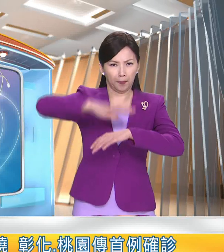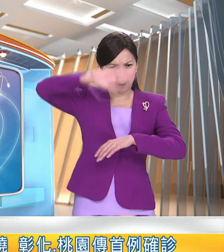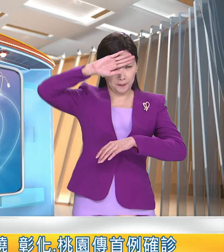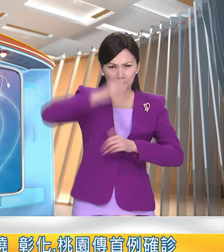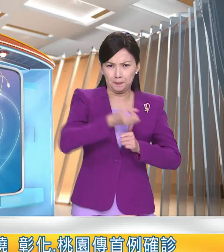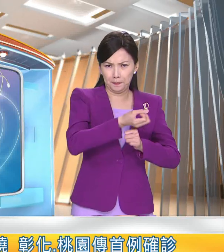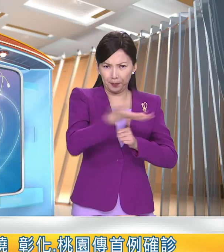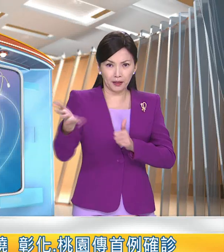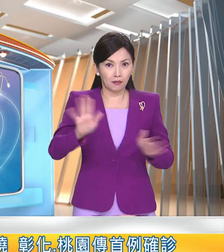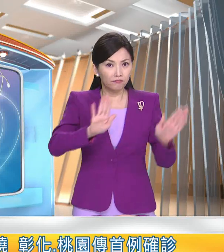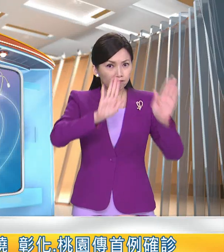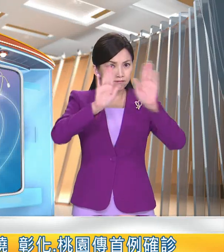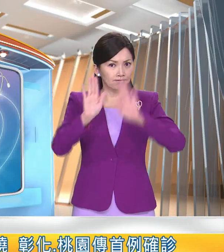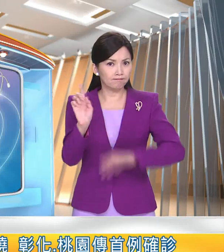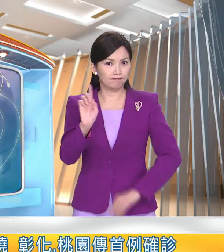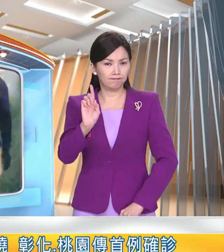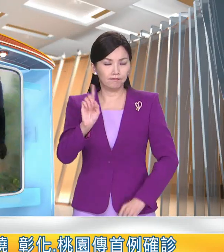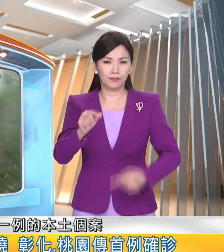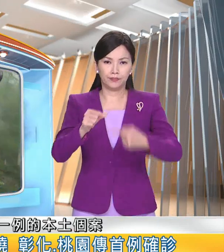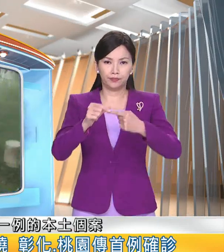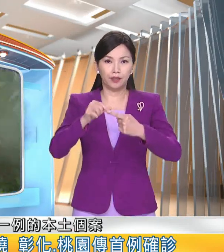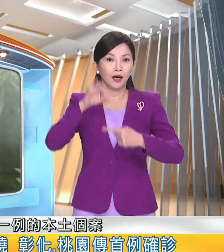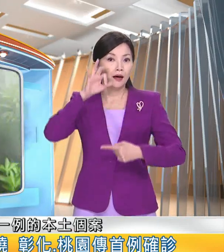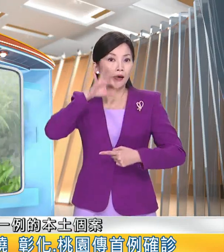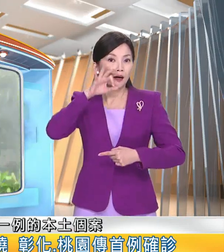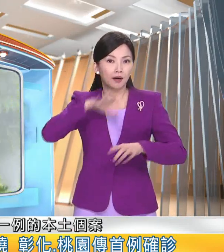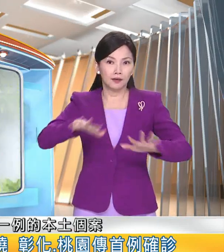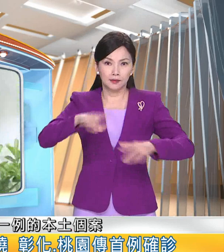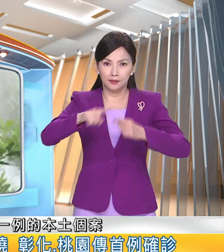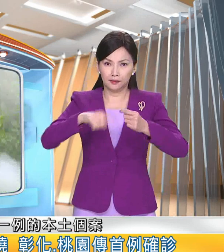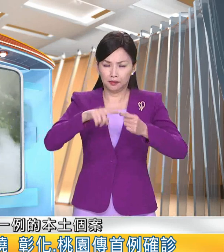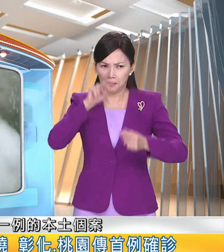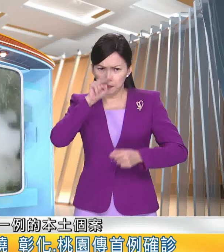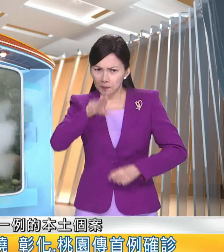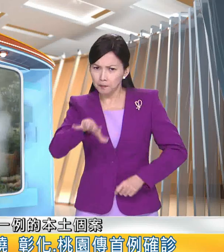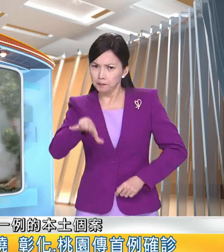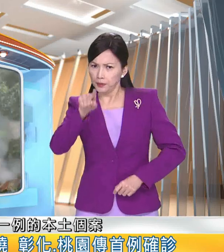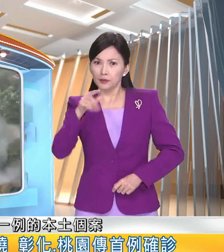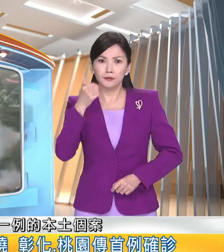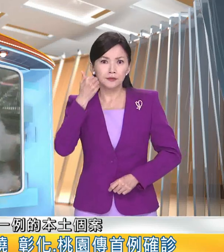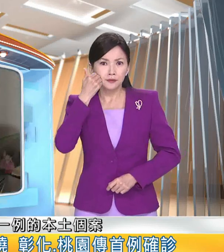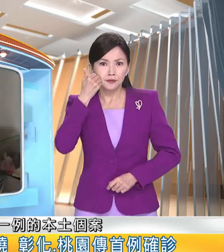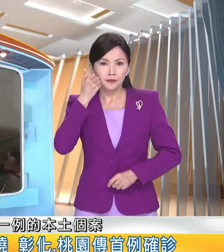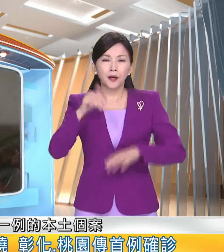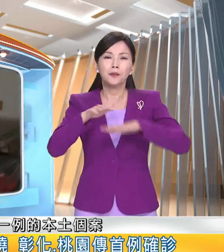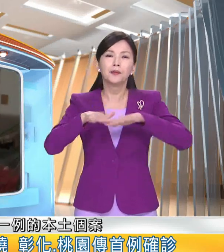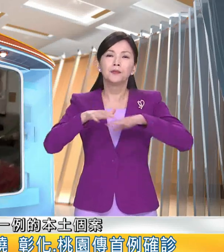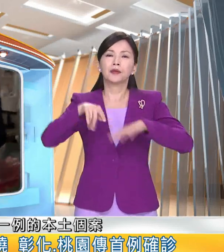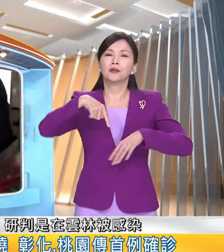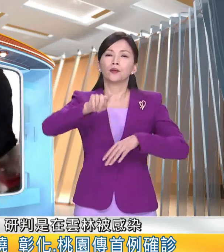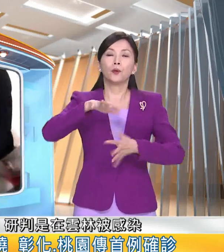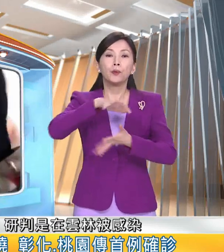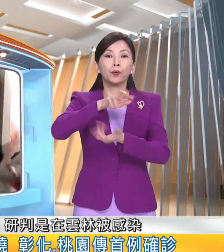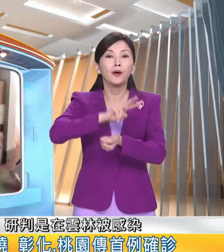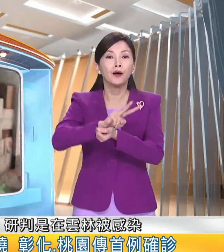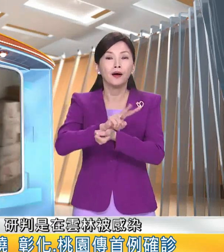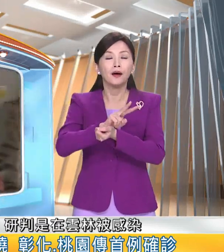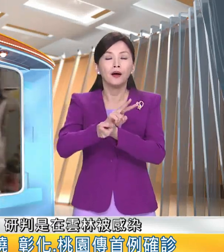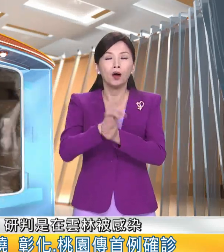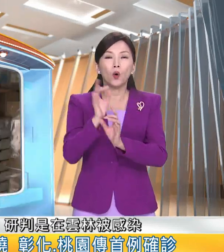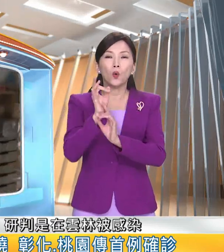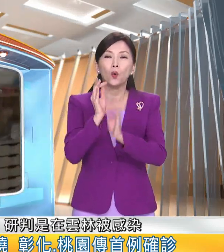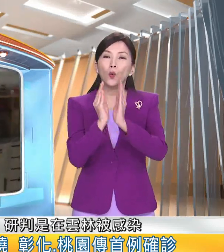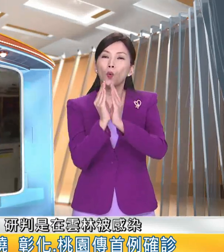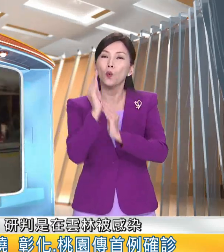登革热疫情蔓延，彰化出现今年第一例的本土个案，是一名云林